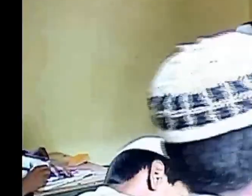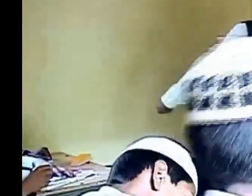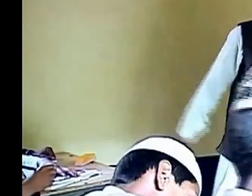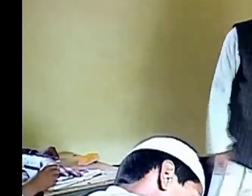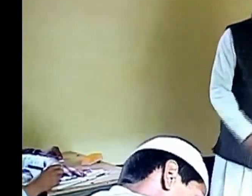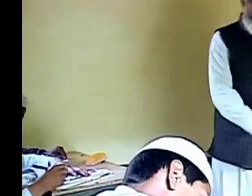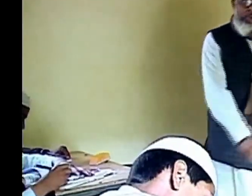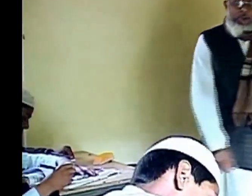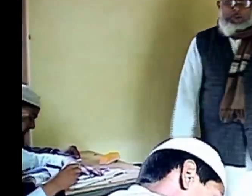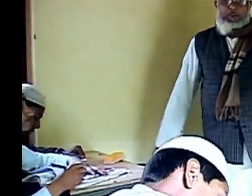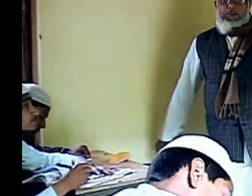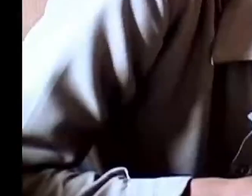मिलता फिर,